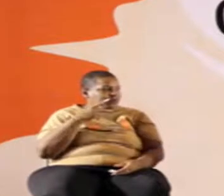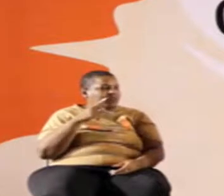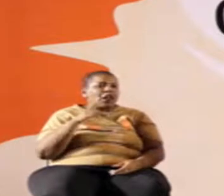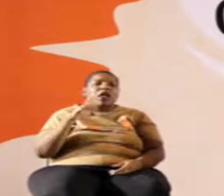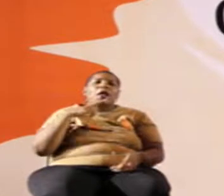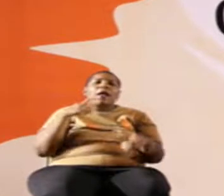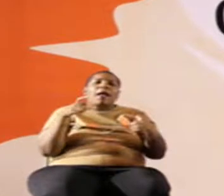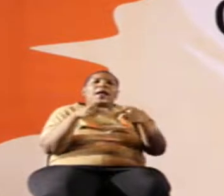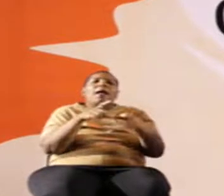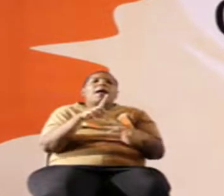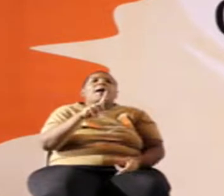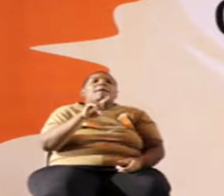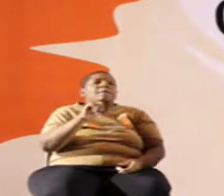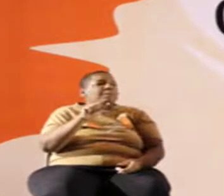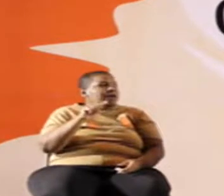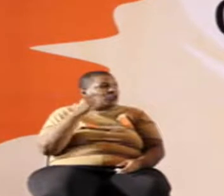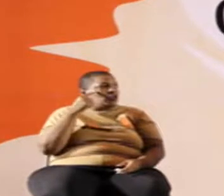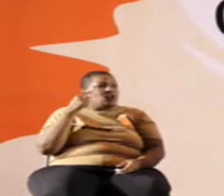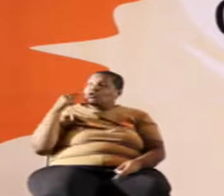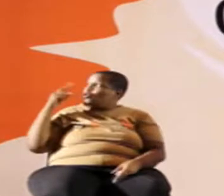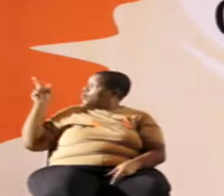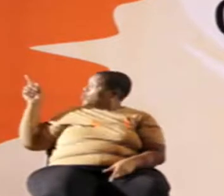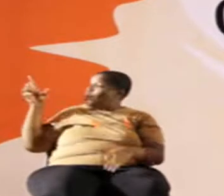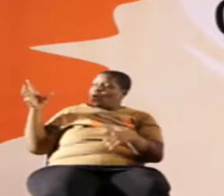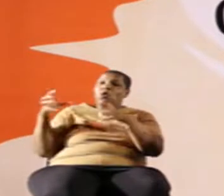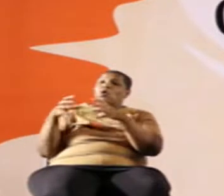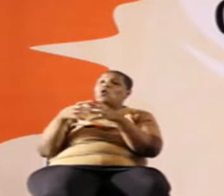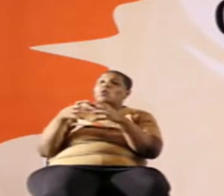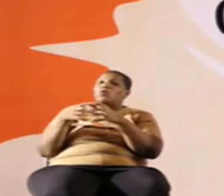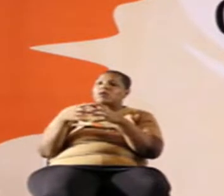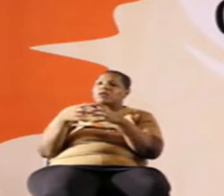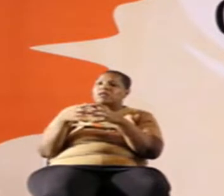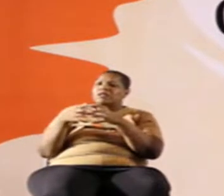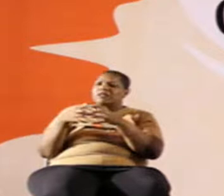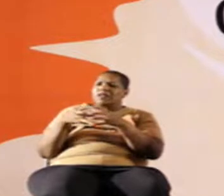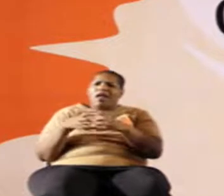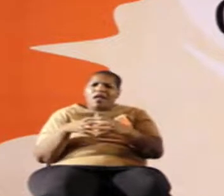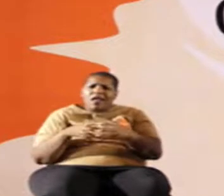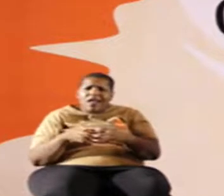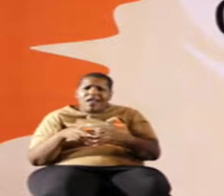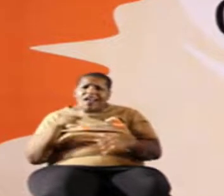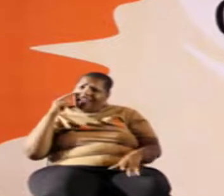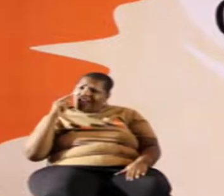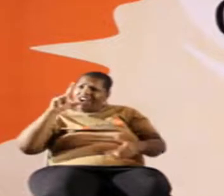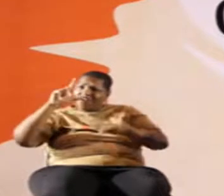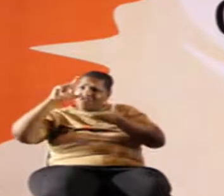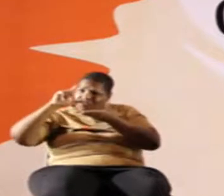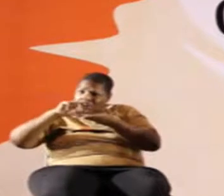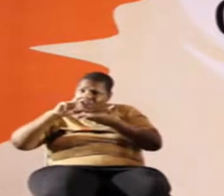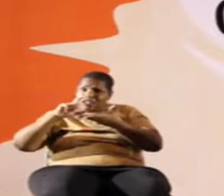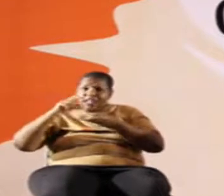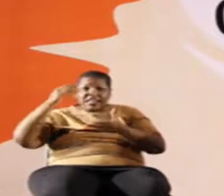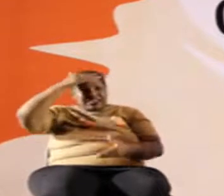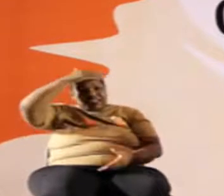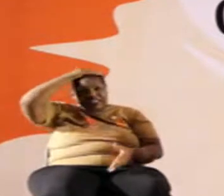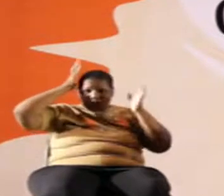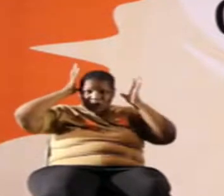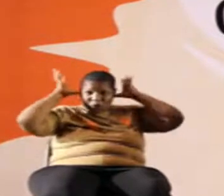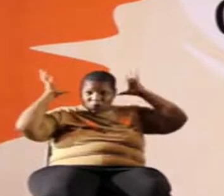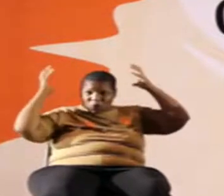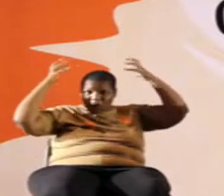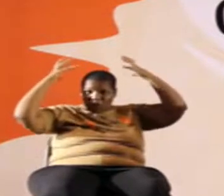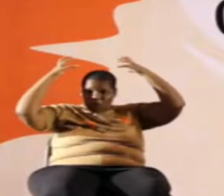né? Tem comunidade. A foto de Leci é Leci com cabelo black